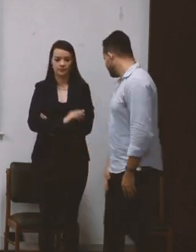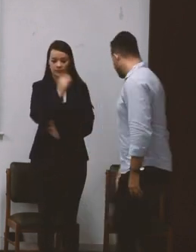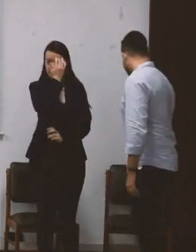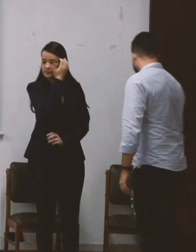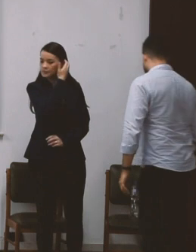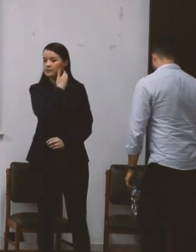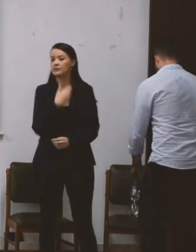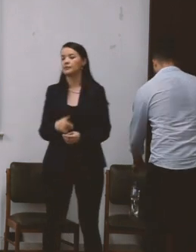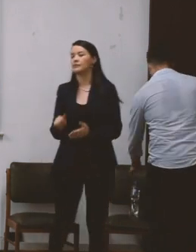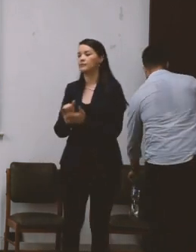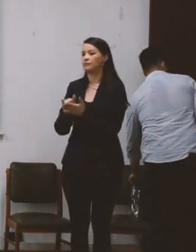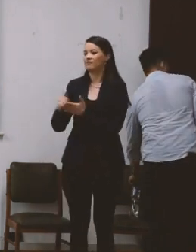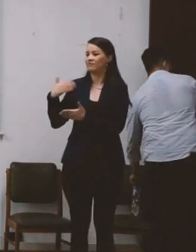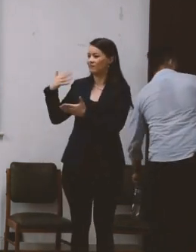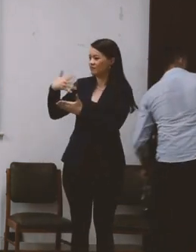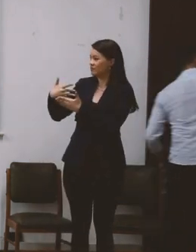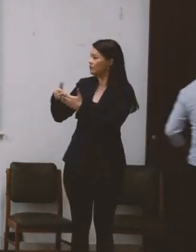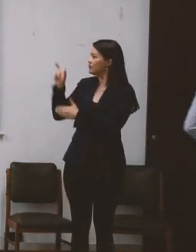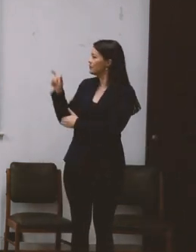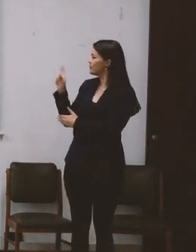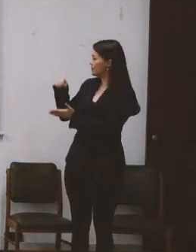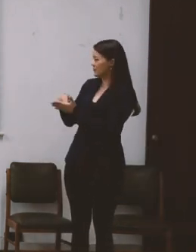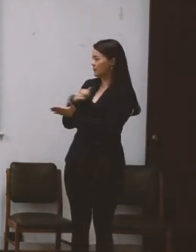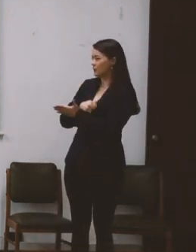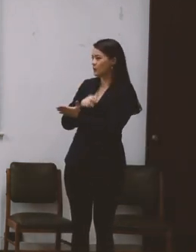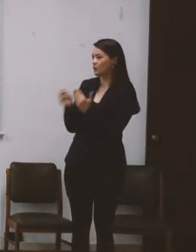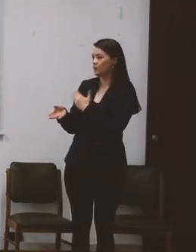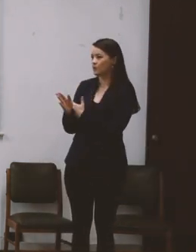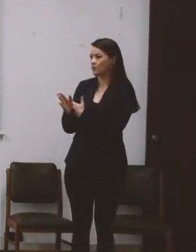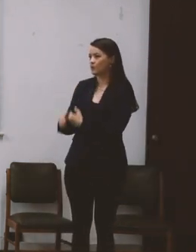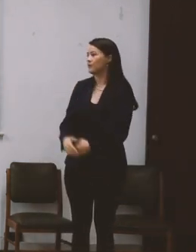De este modo retomo a Chelsea Werner, la siguiente por favor.